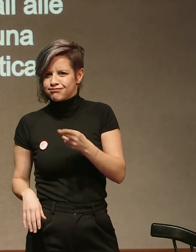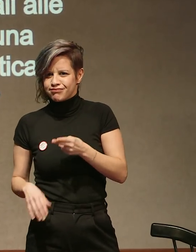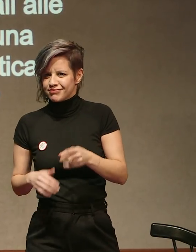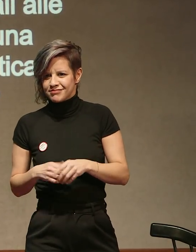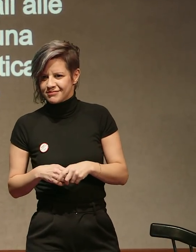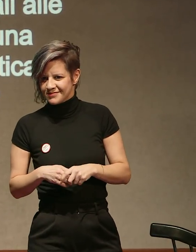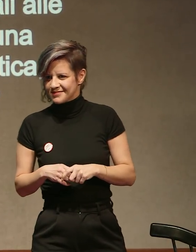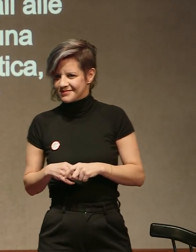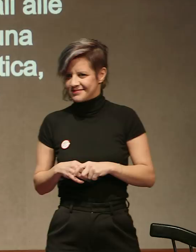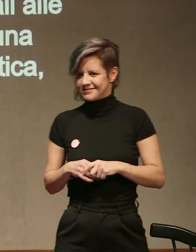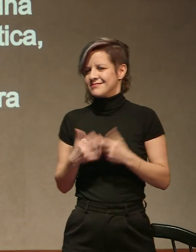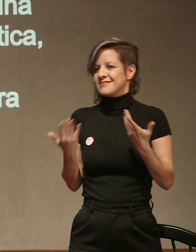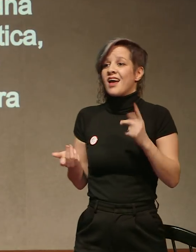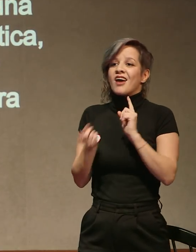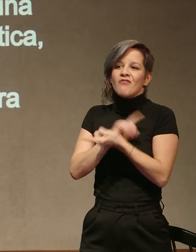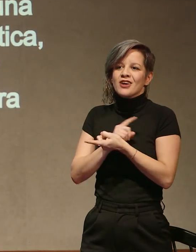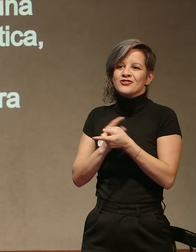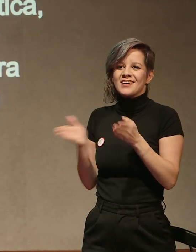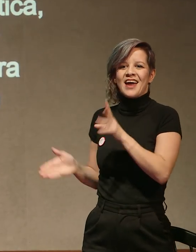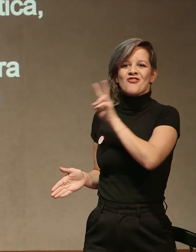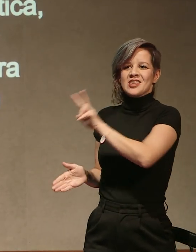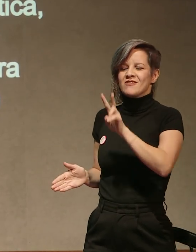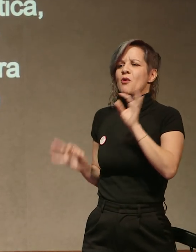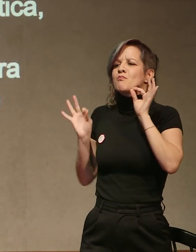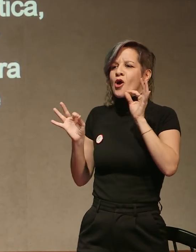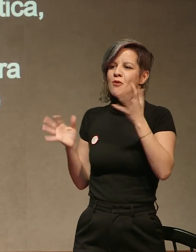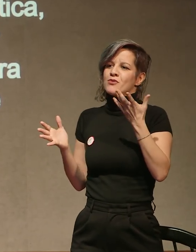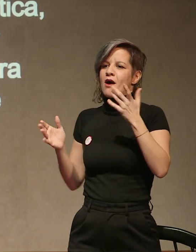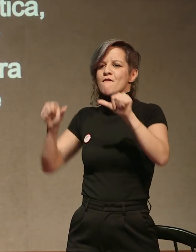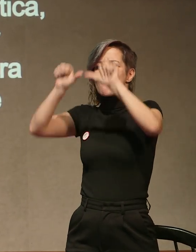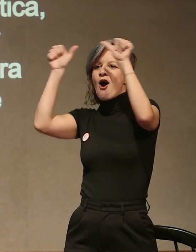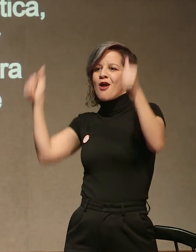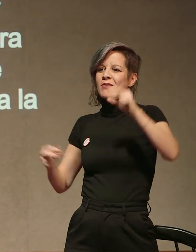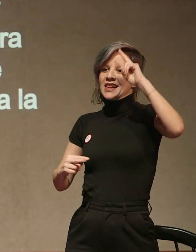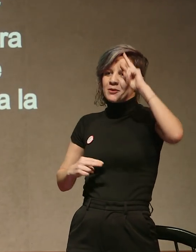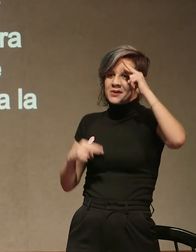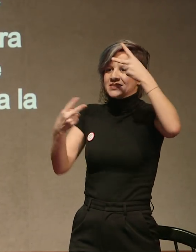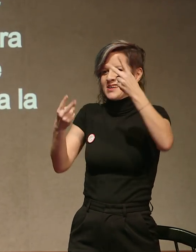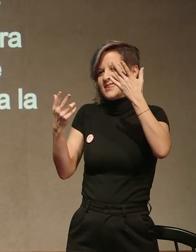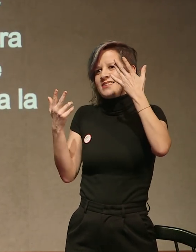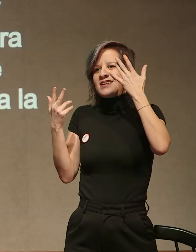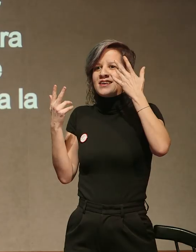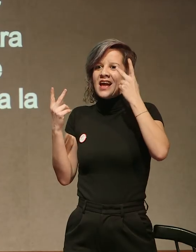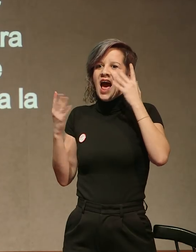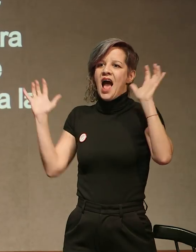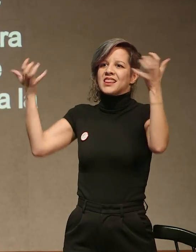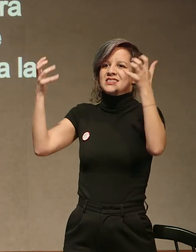che perché parlo la Lis la conosco non capisco niente se non conosco le regole di grammatica invece nel Visual vernacular proprio perché è una forma di